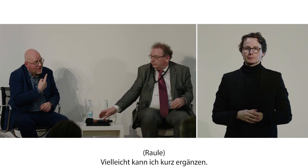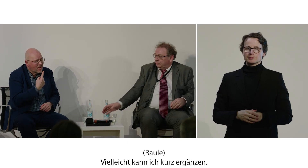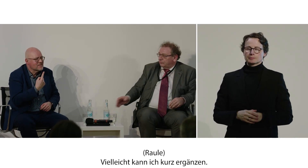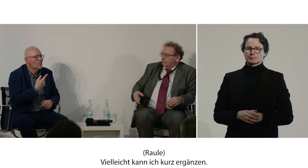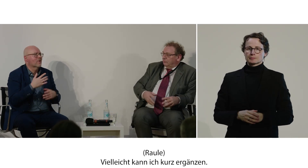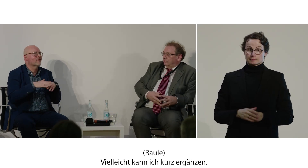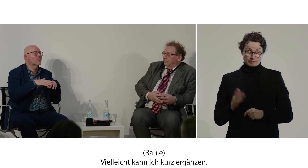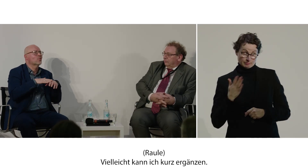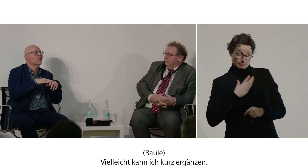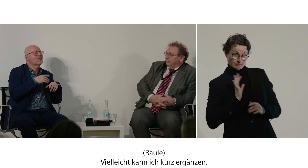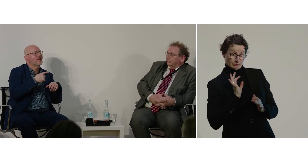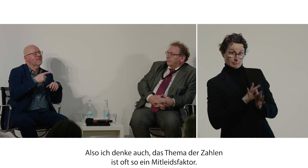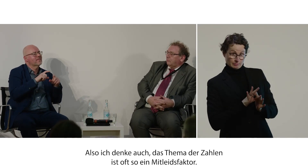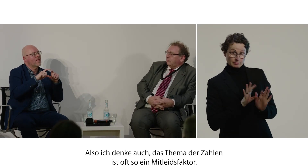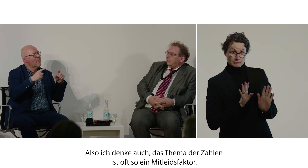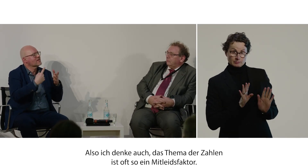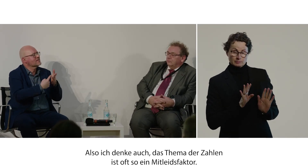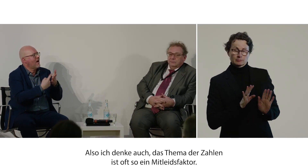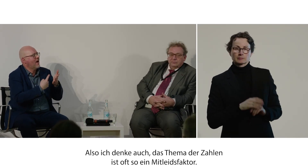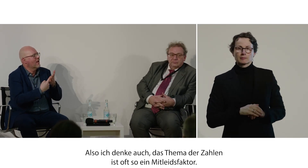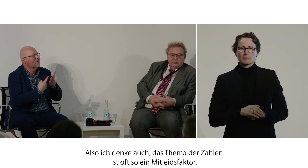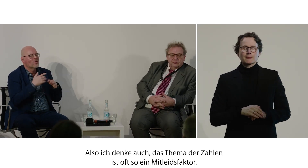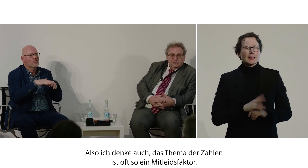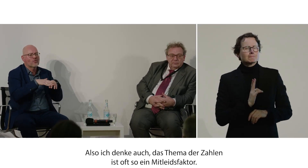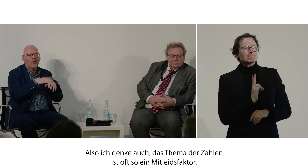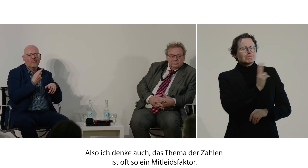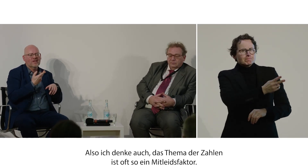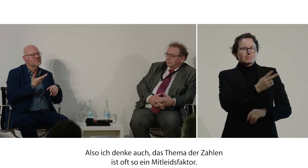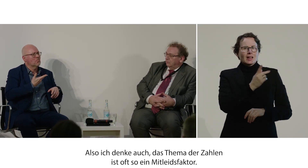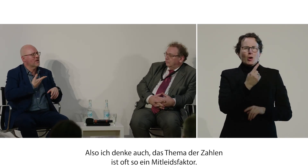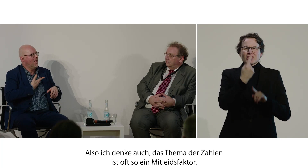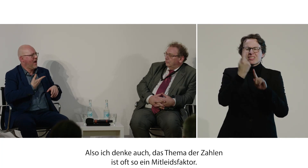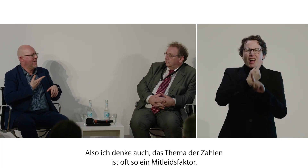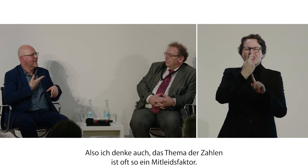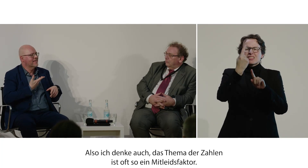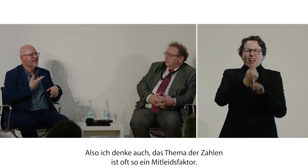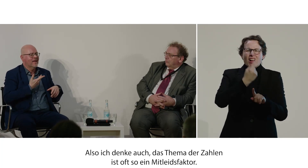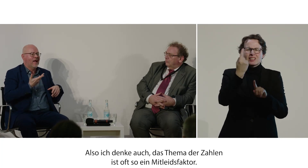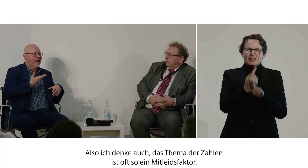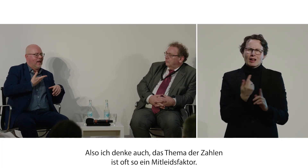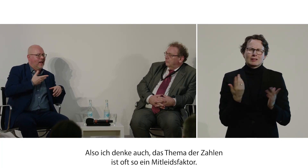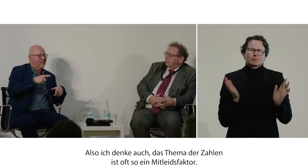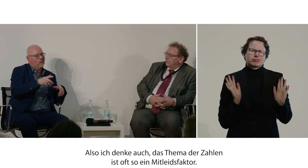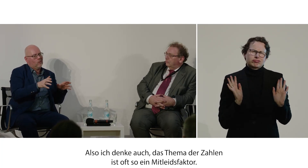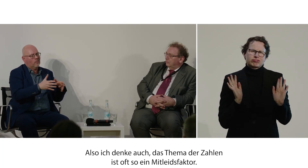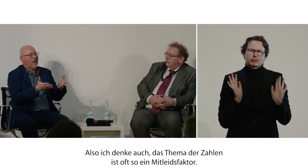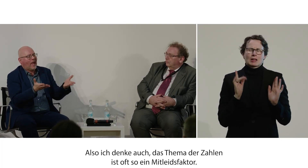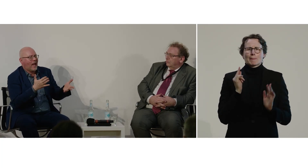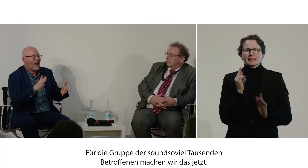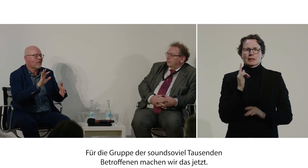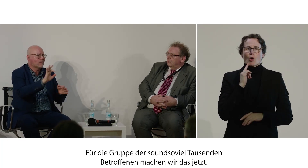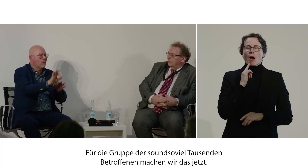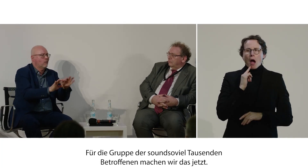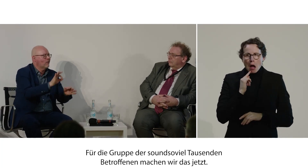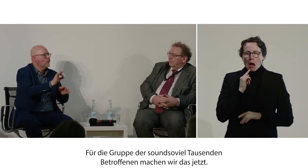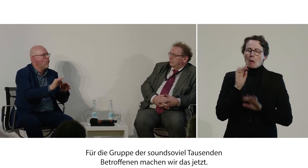Vielleicht kann ich kurz ergänzen. Also ich denke auch, das Thema der Zahlen ist oft so, das ist so ein Mitleidsfaktor